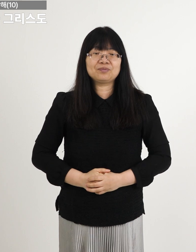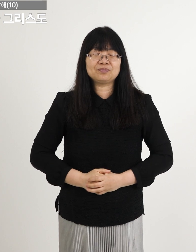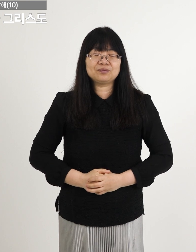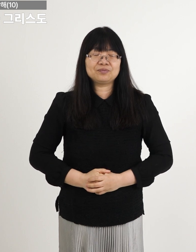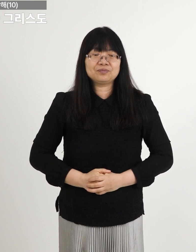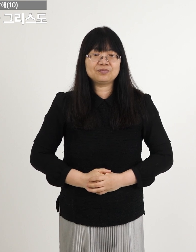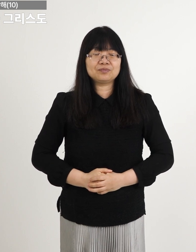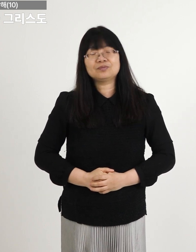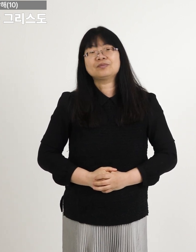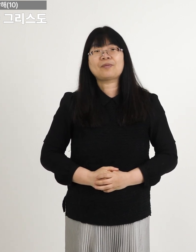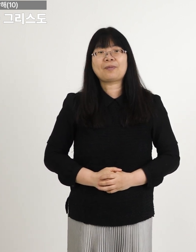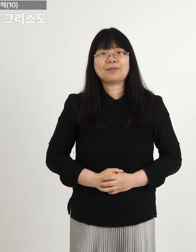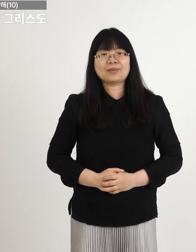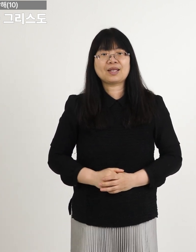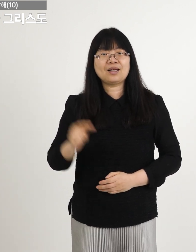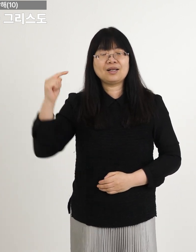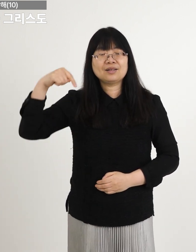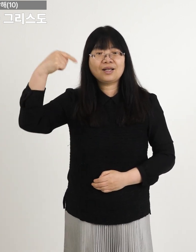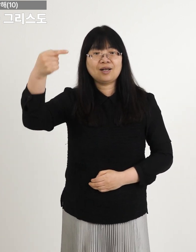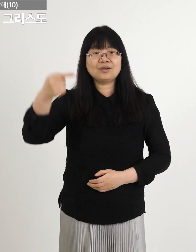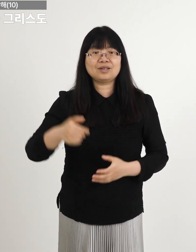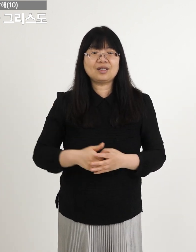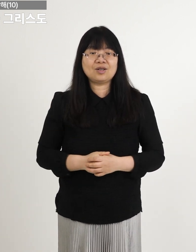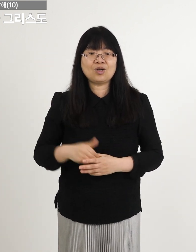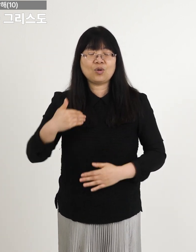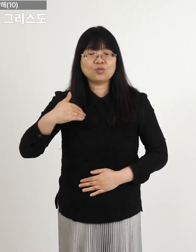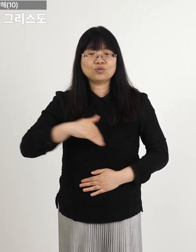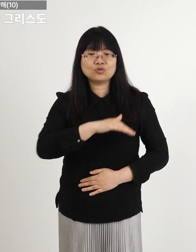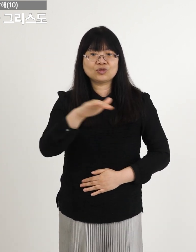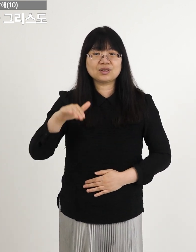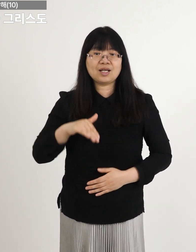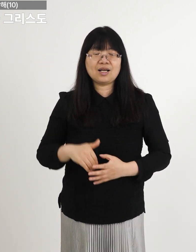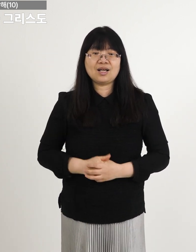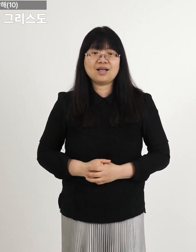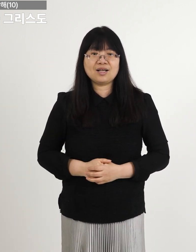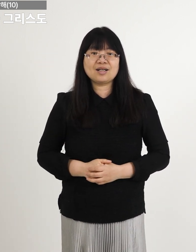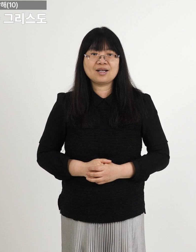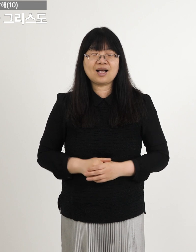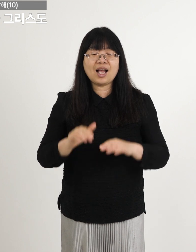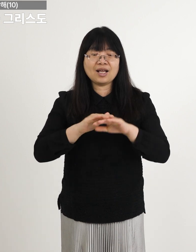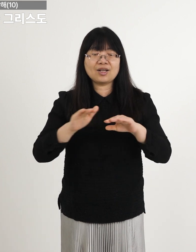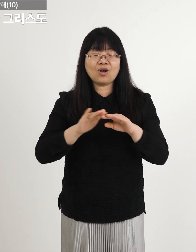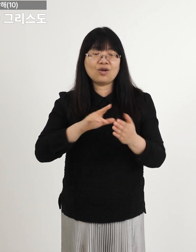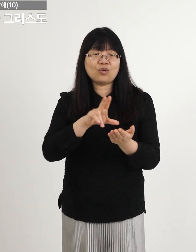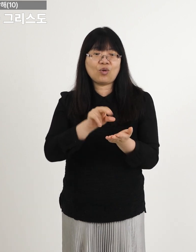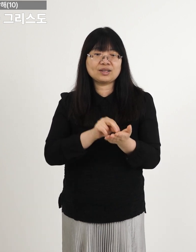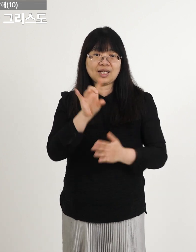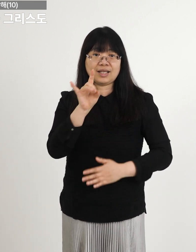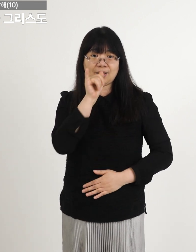자, 그런데 그 다음에 우리가 풀어내야 될 과제 하나가 남습니다.